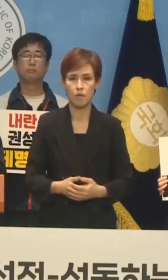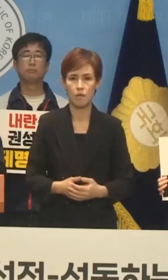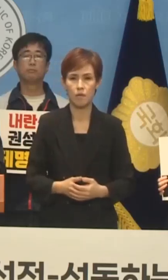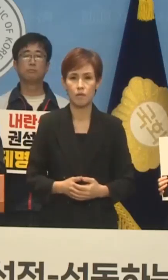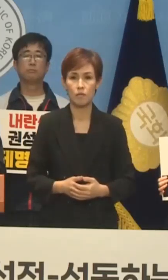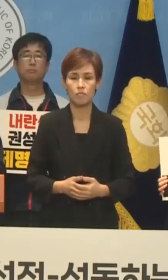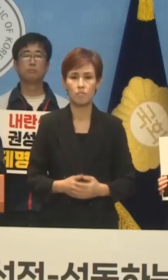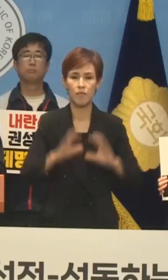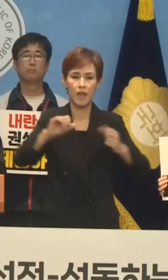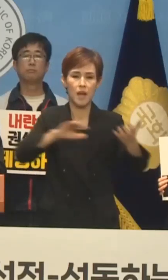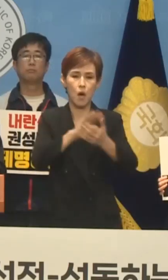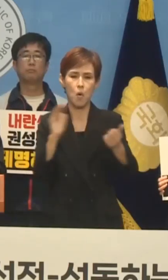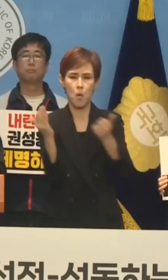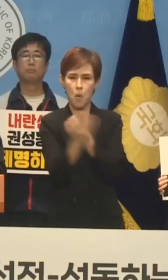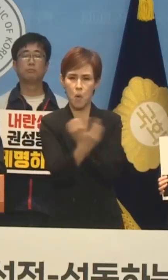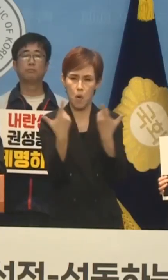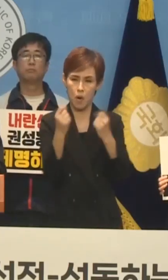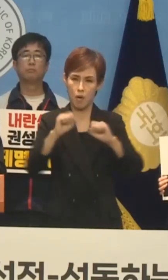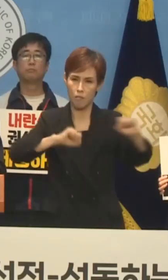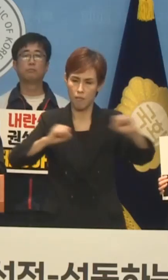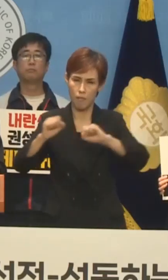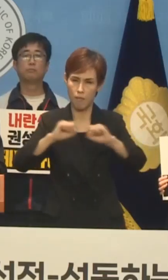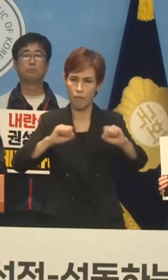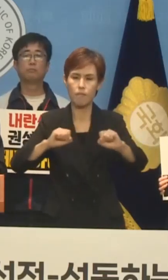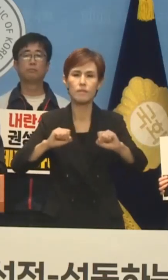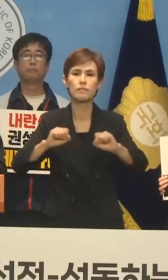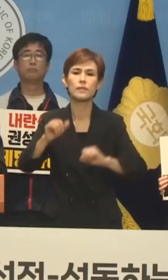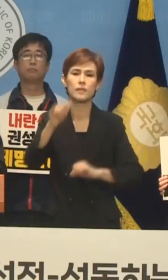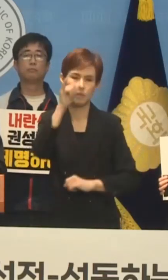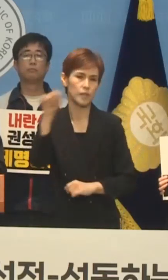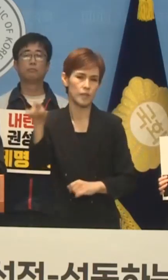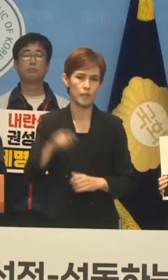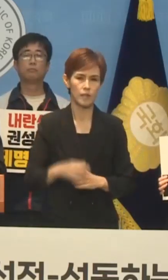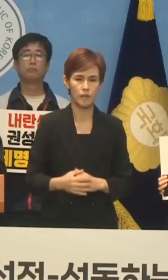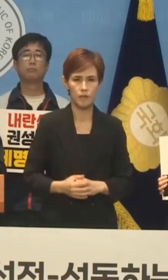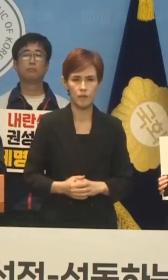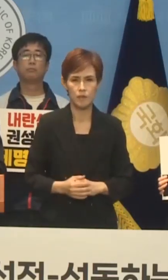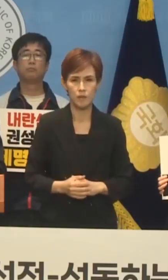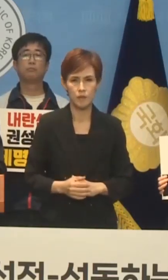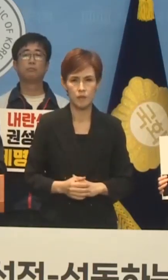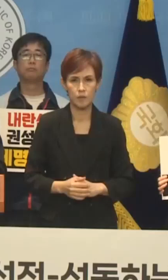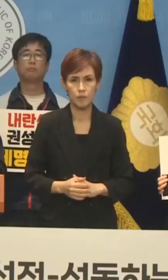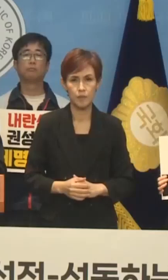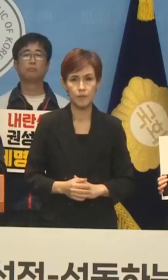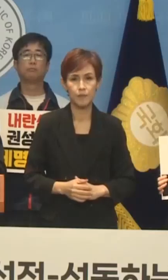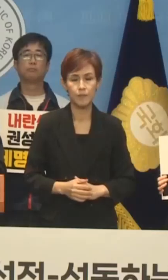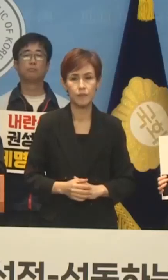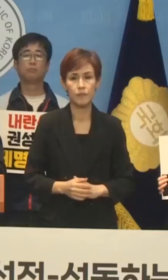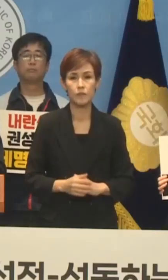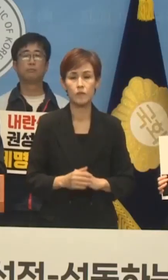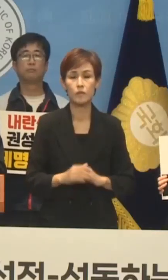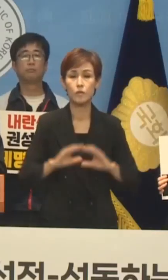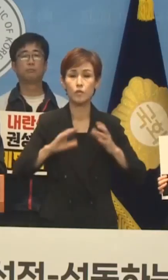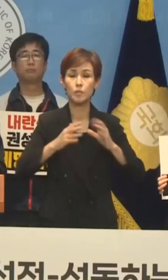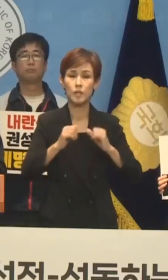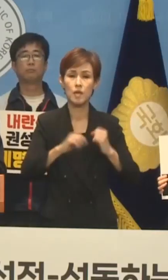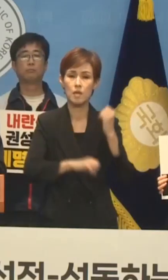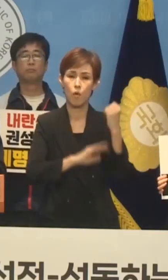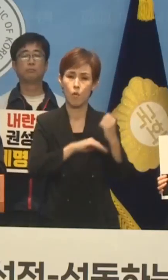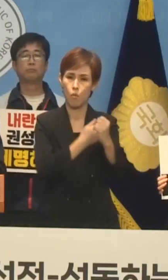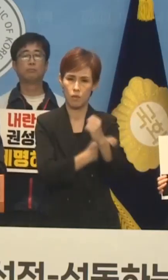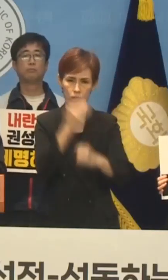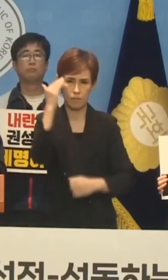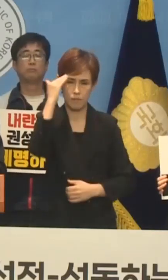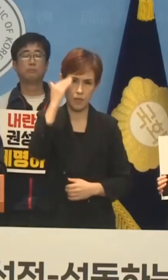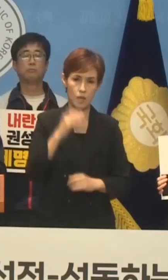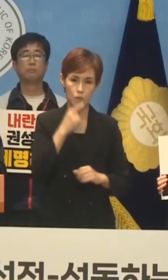공공연히 내란을 옹호하고 선동하는 등 내란을 정당화했습니다. 국민의 기본권을 침해하고